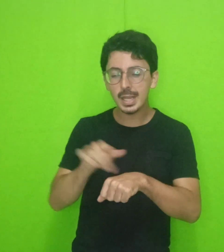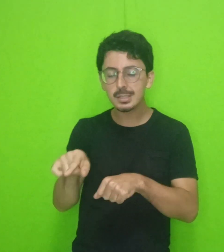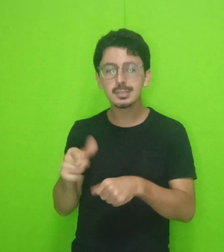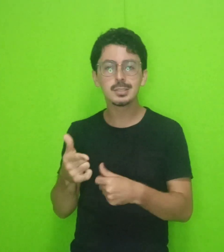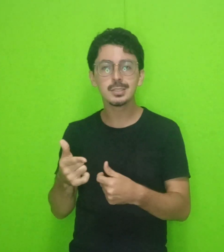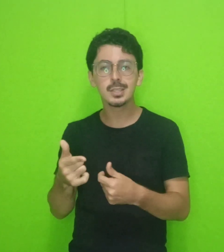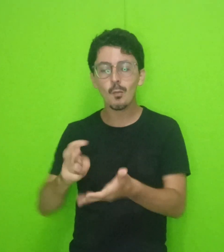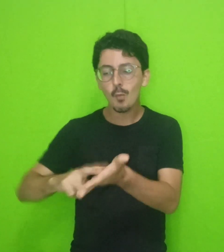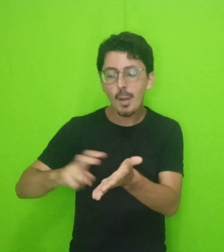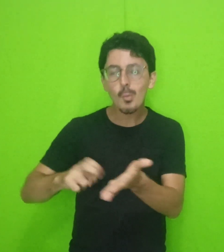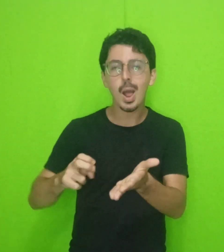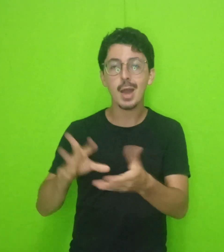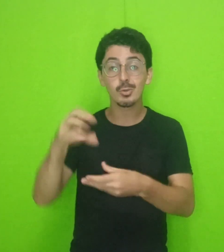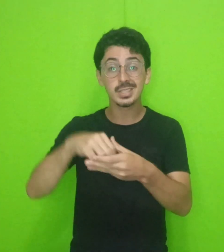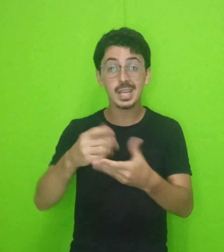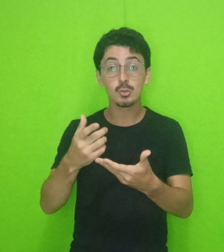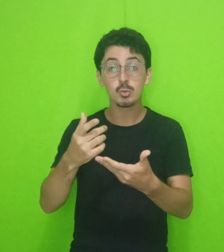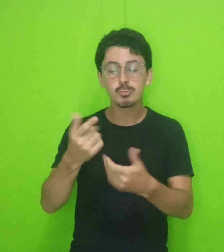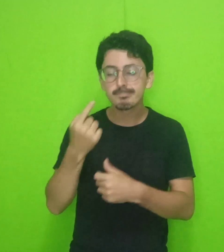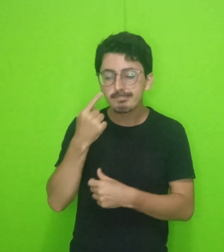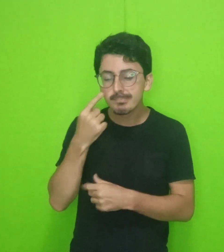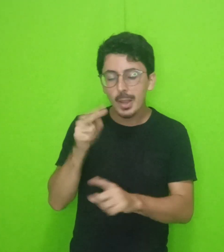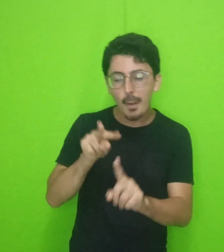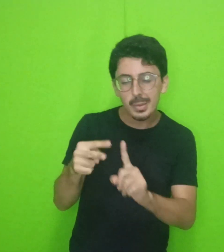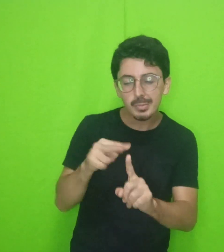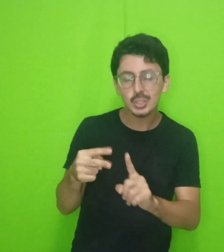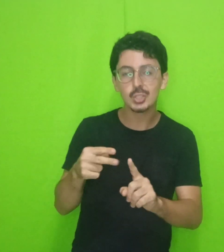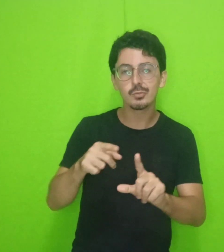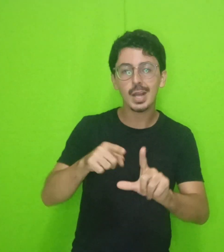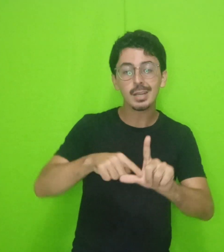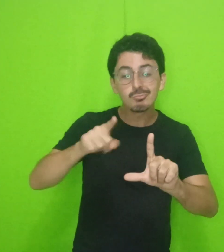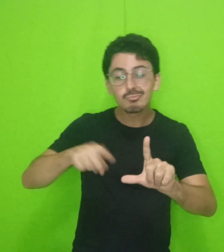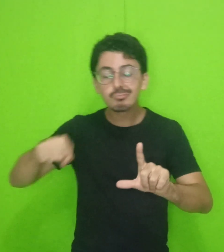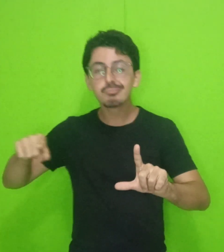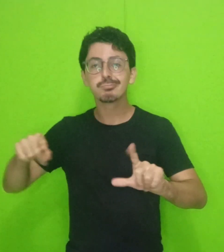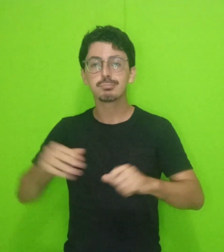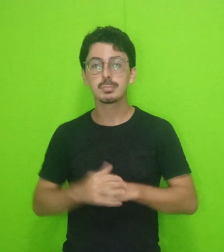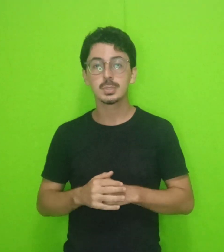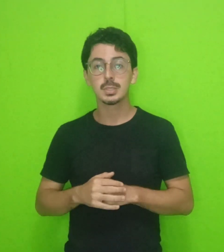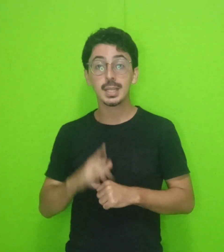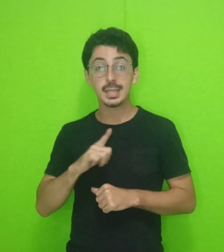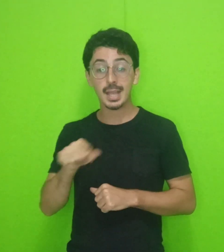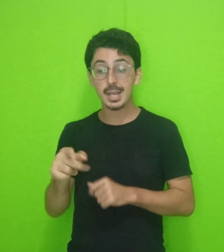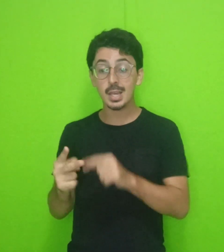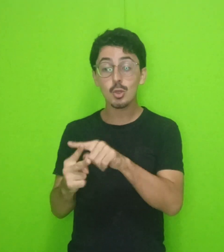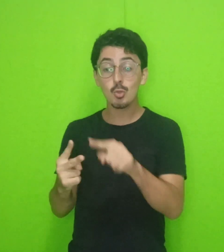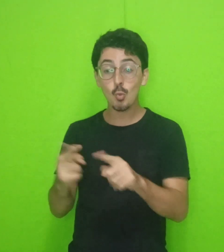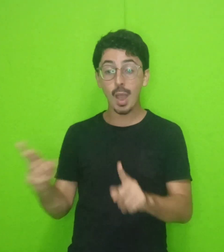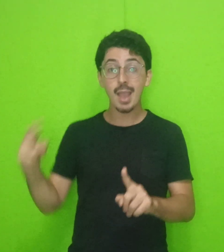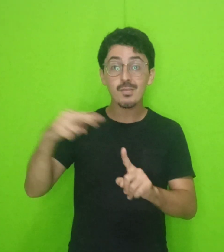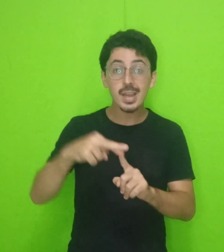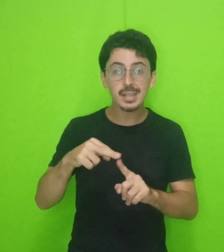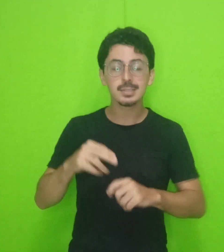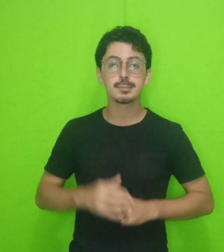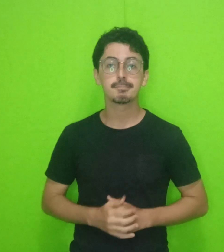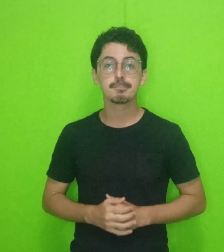vocabulário dos textos, conforme Biderman 78 e 98. Na